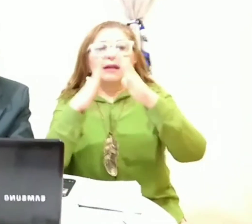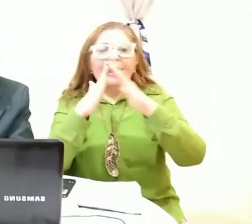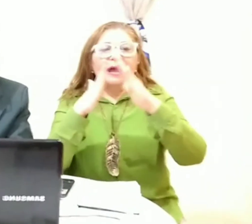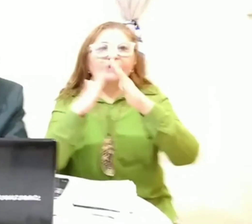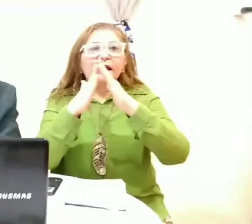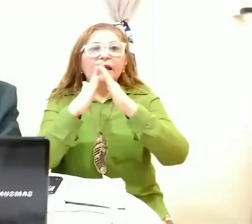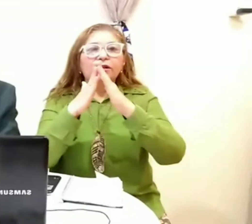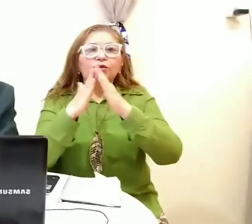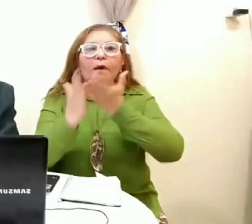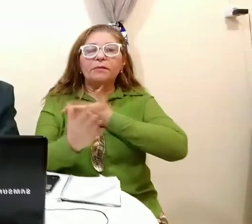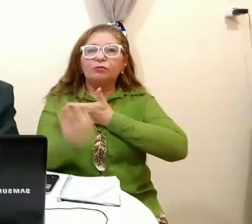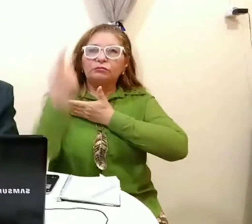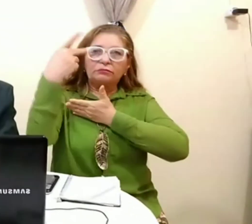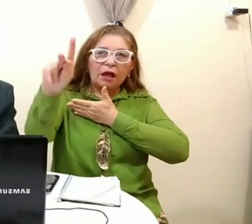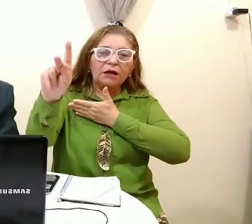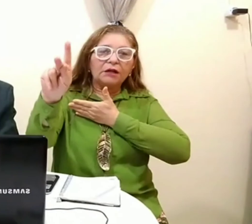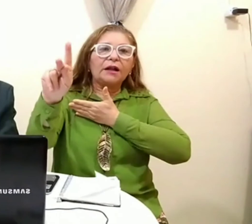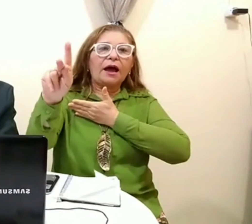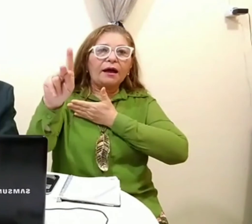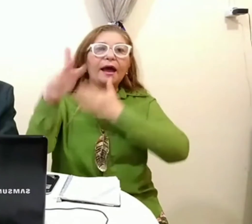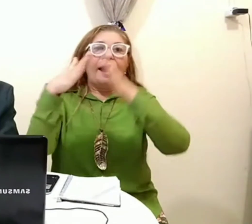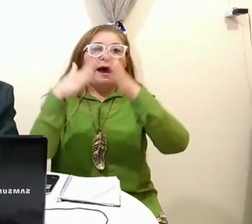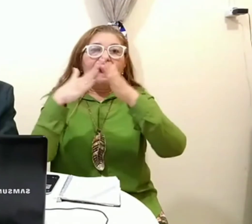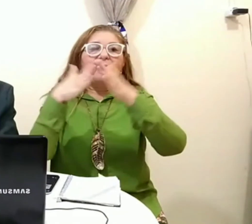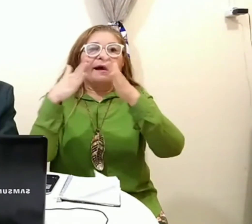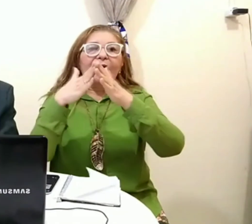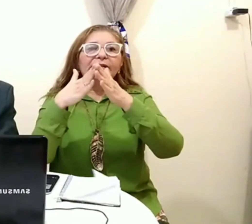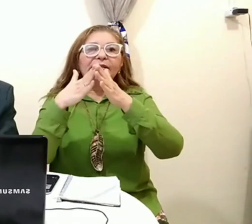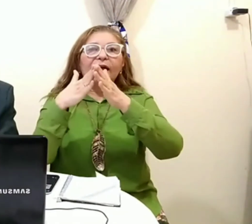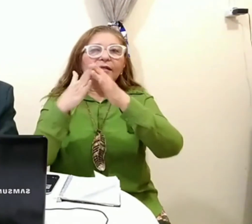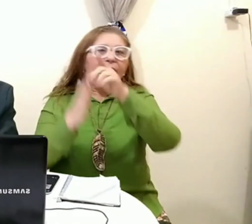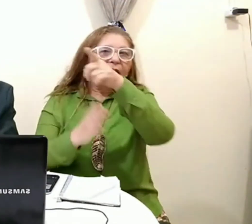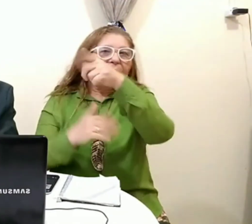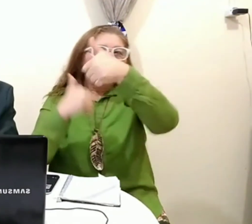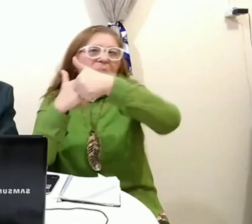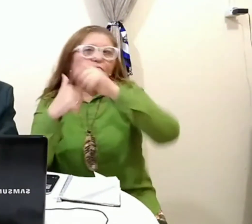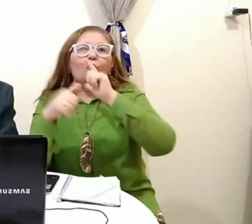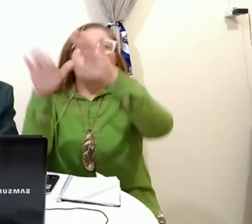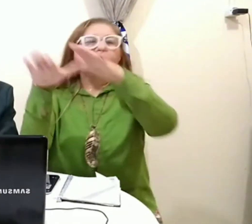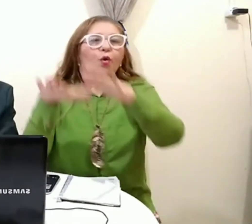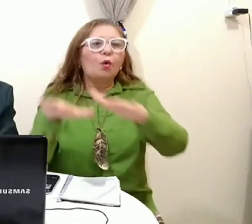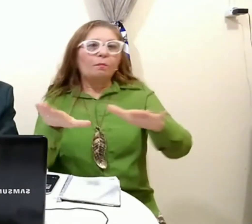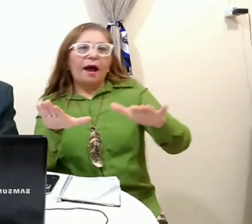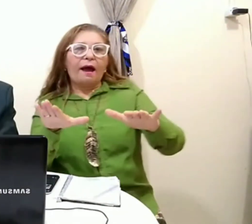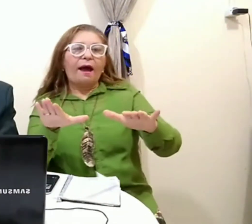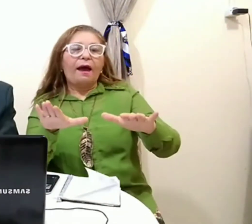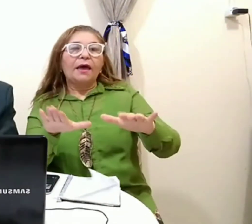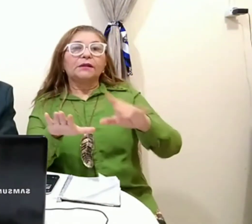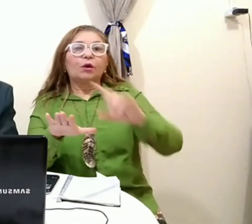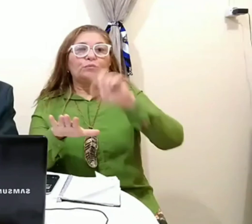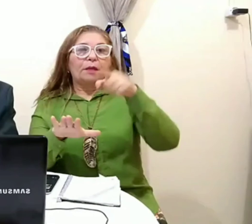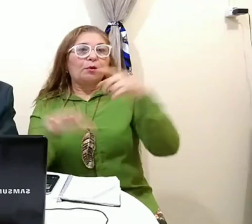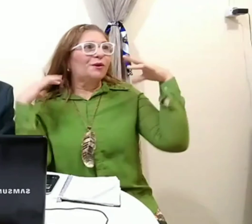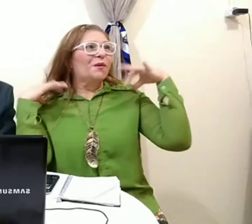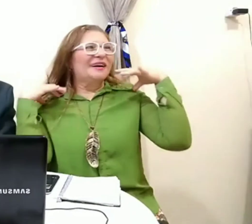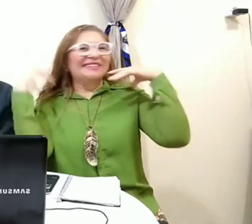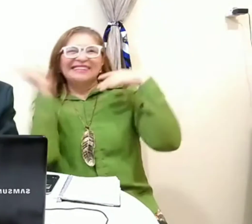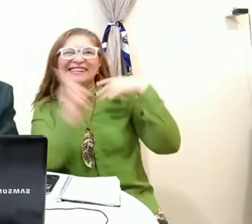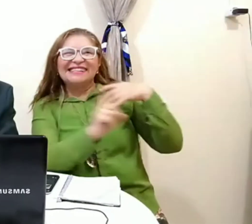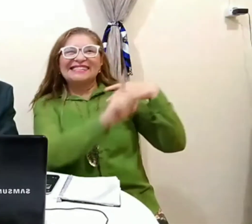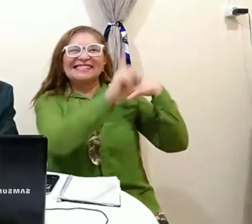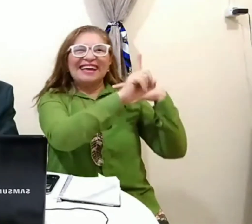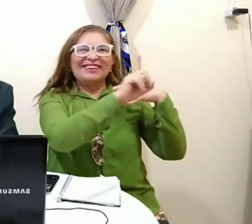Simão Curtidor, cuja residência está situada à beira-mar. Logo que se retirou o anjo